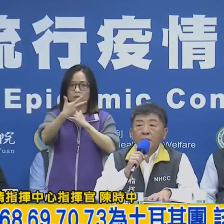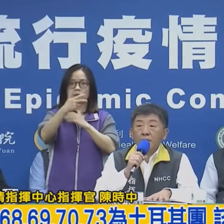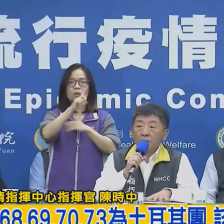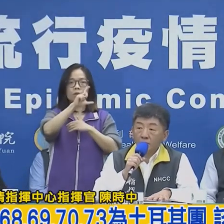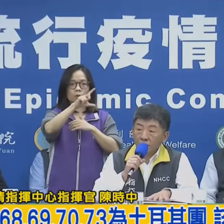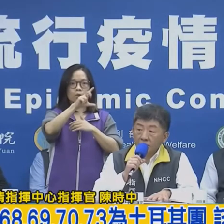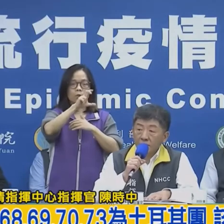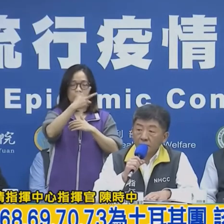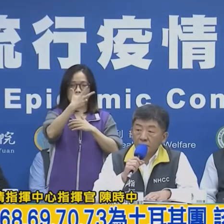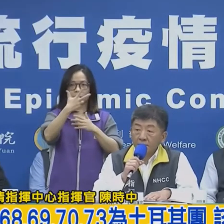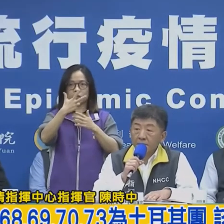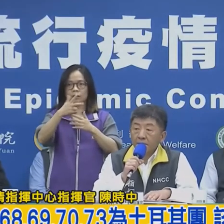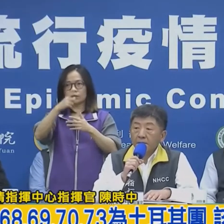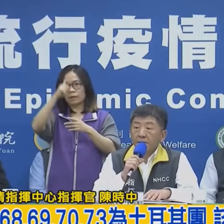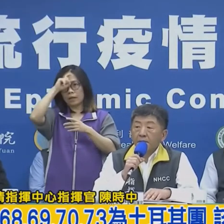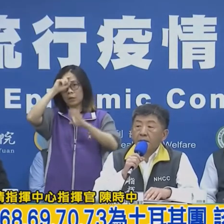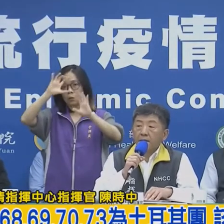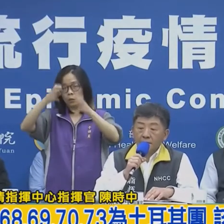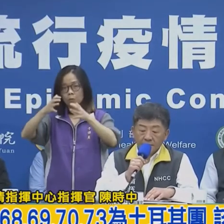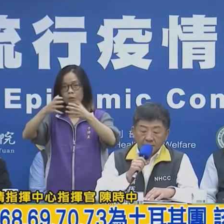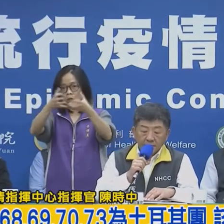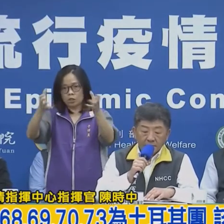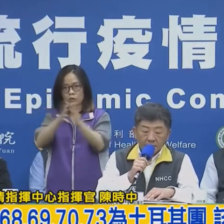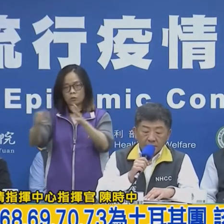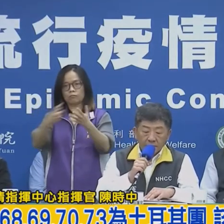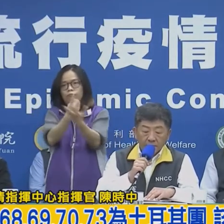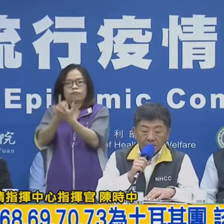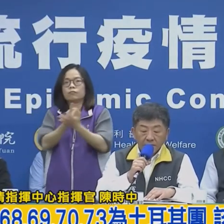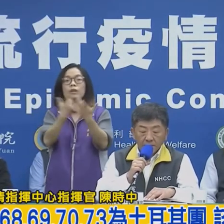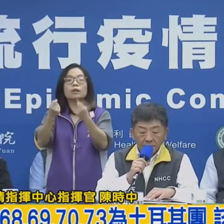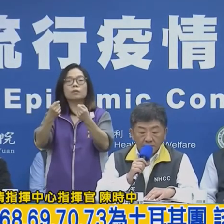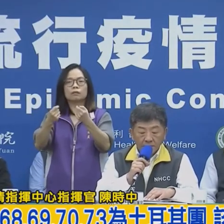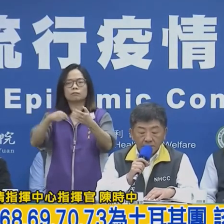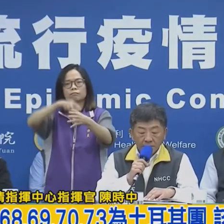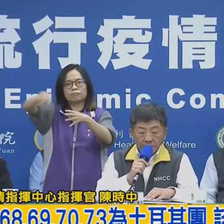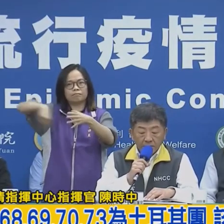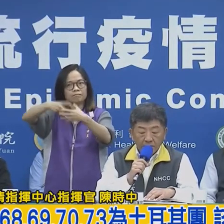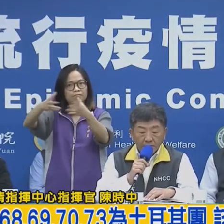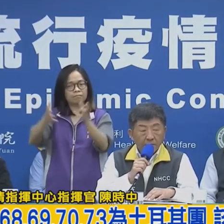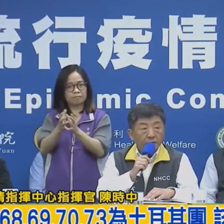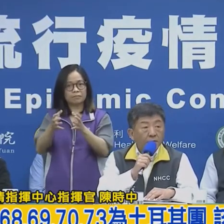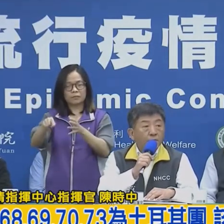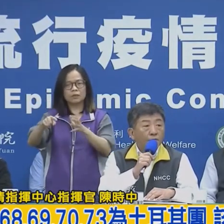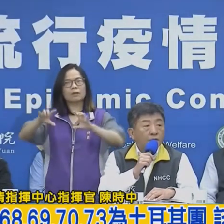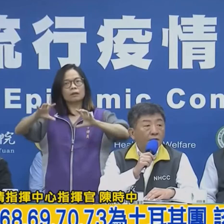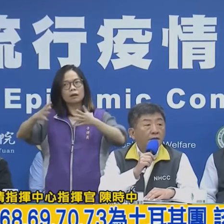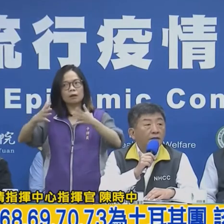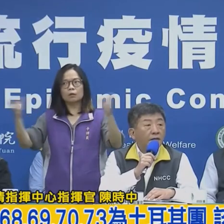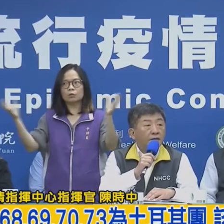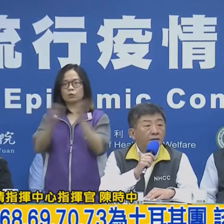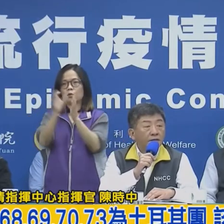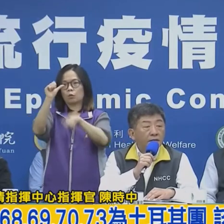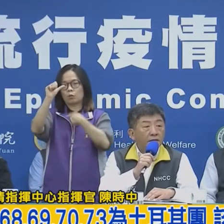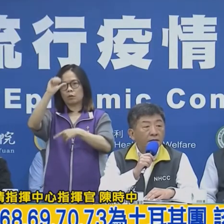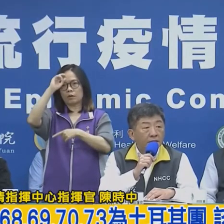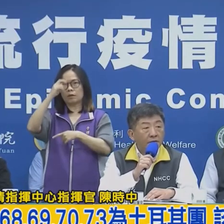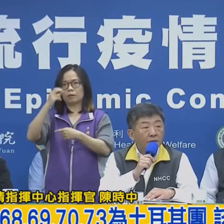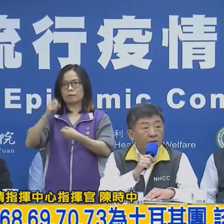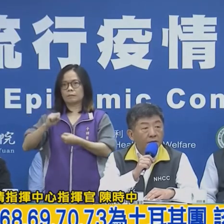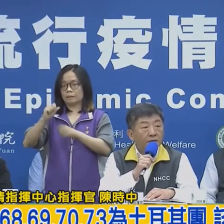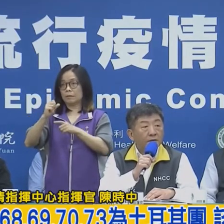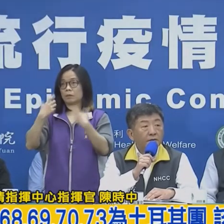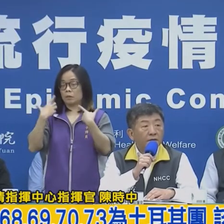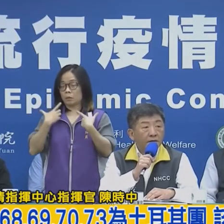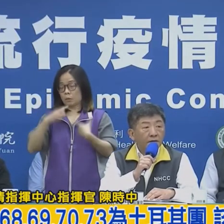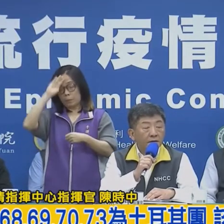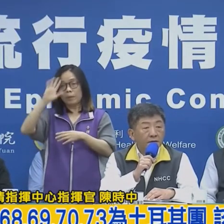5、6、5、7、6、5、6、6、6、7，土耳其团，那这一团等于昨天我们讲是说，总共有5个人，那现在已经增加到这